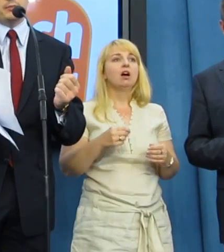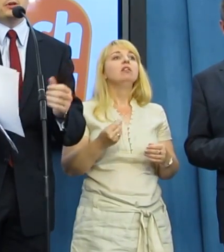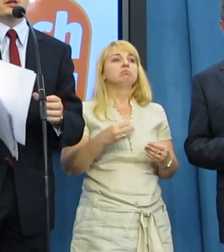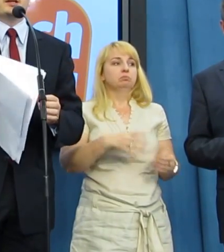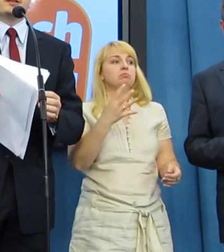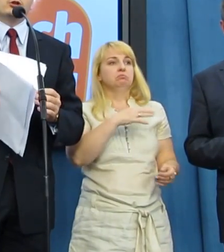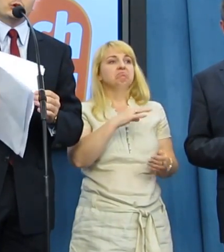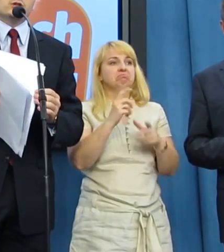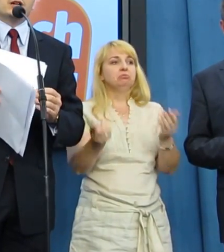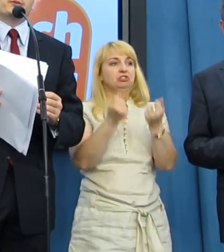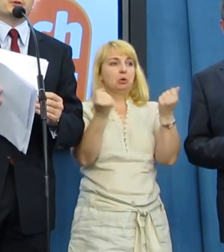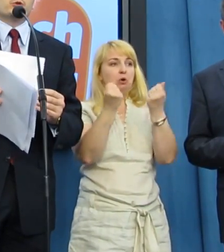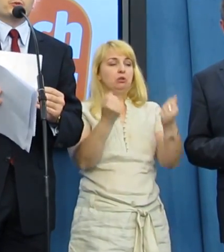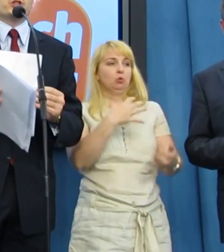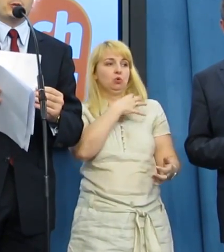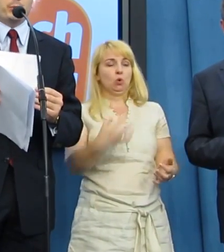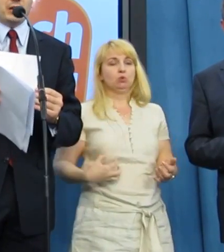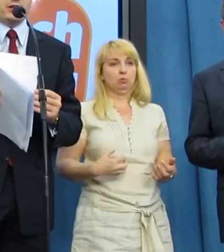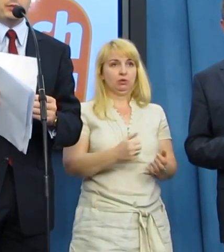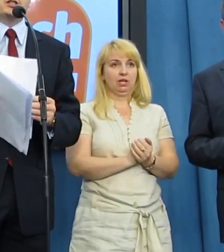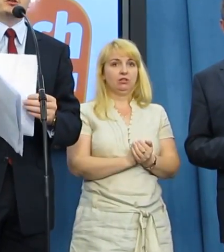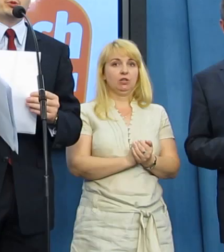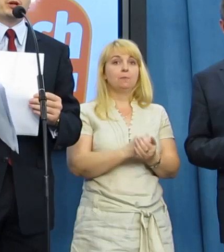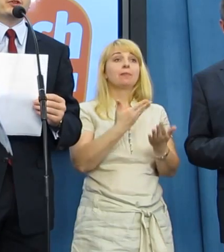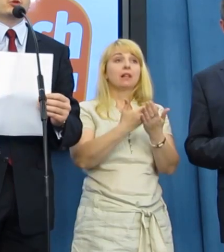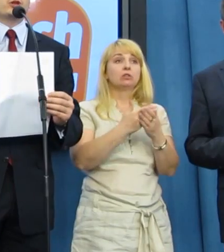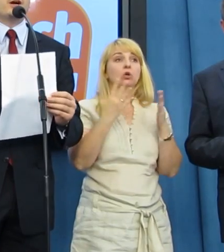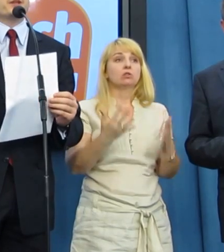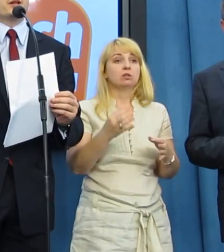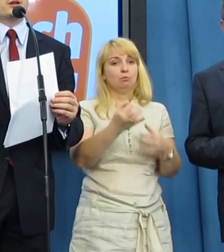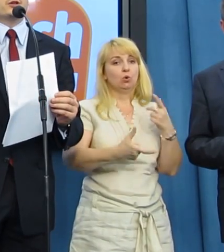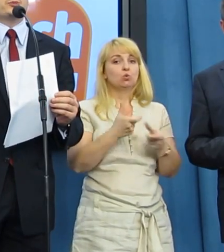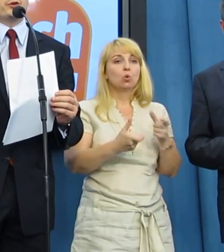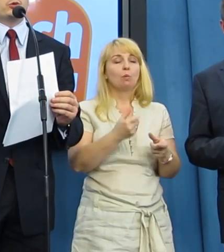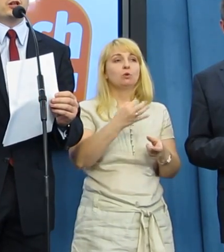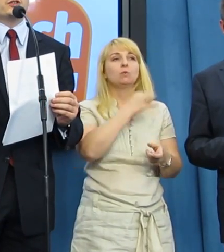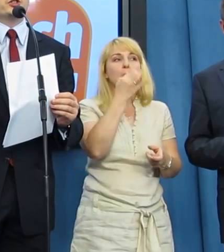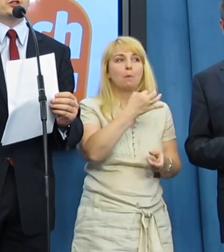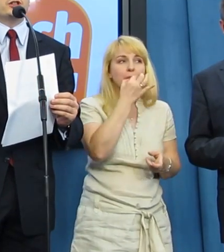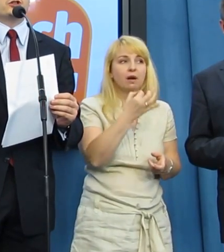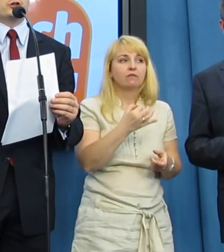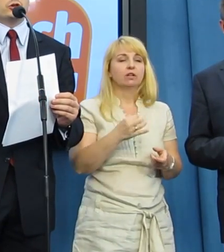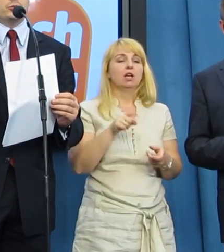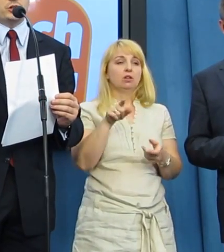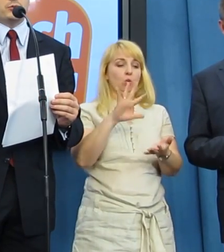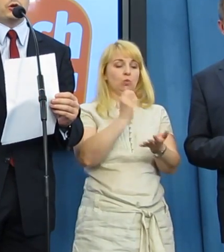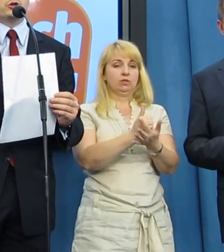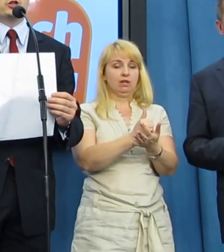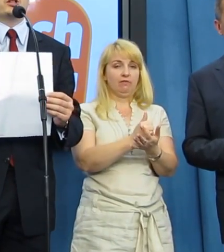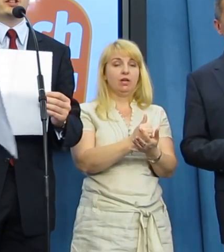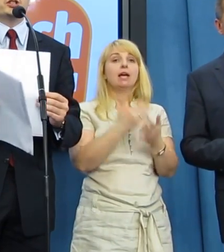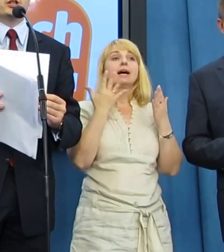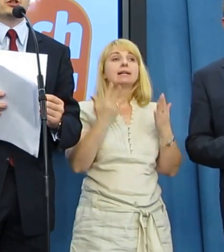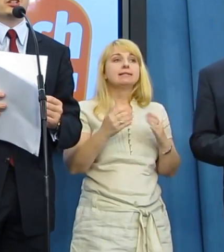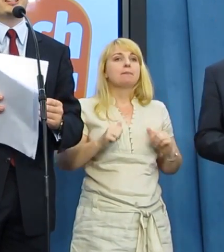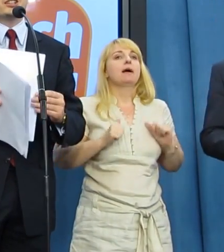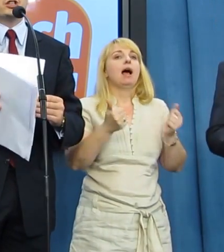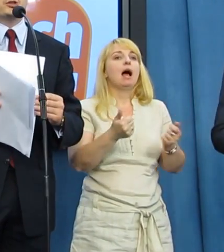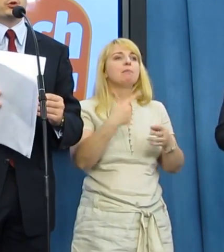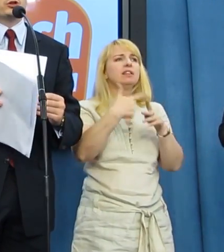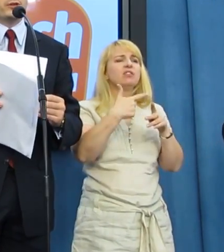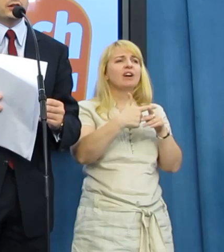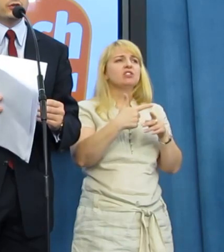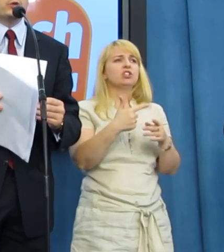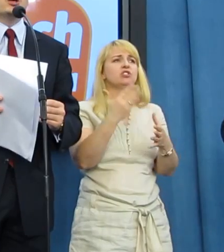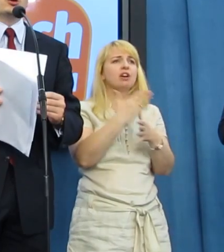tymi faktami do tej ustawy złożymy szereg poprawek, między innymi poprawkę, która spowoduje, że wszyscy ci przedsiębiorcy, czyli te 20 kilka